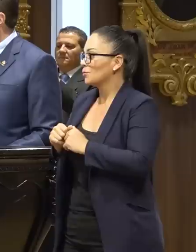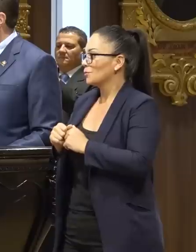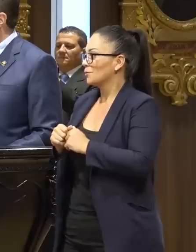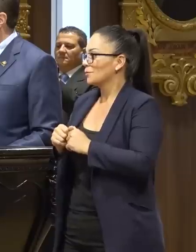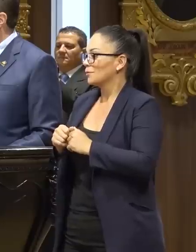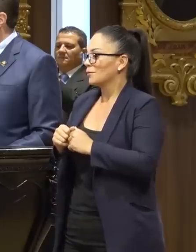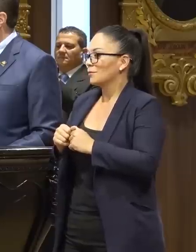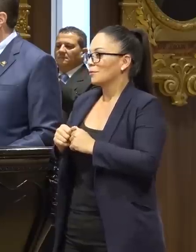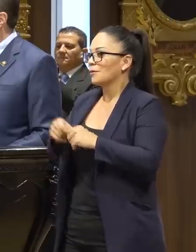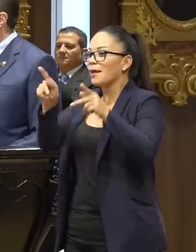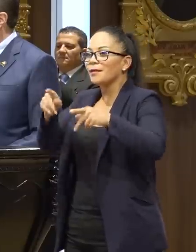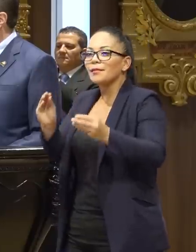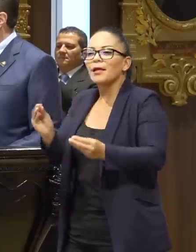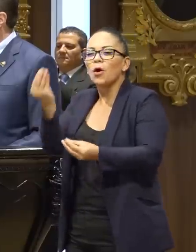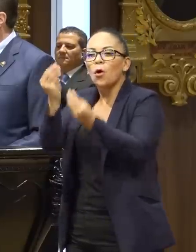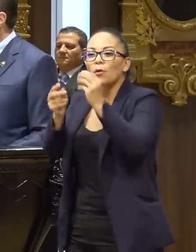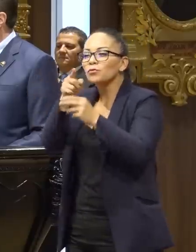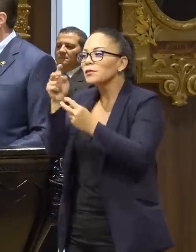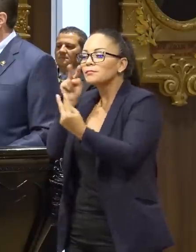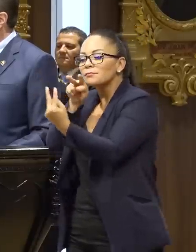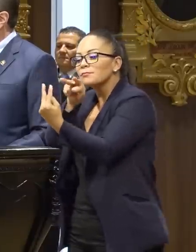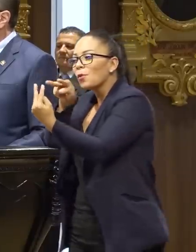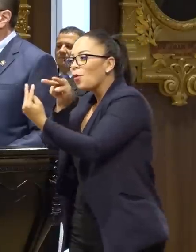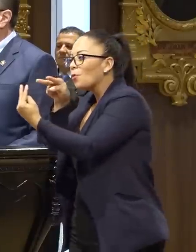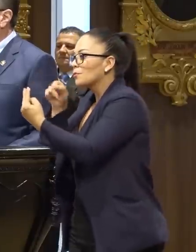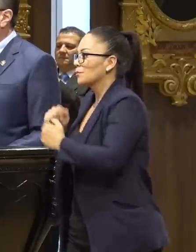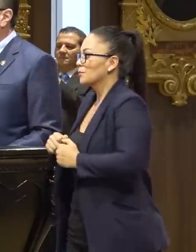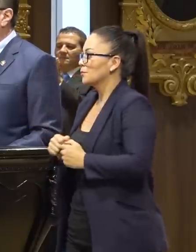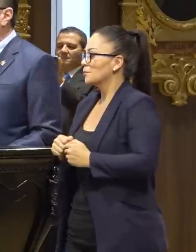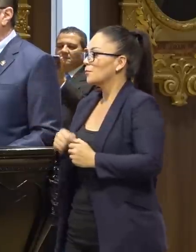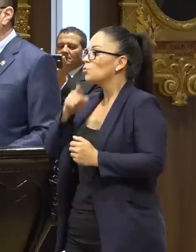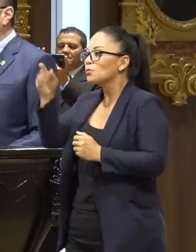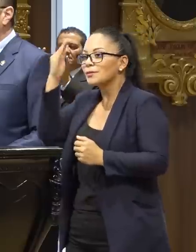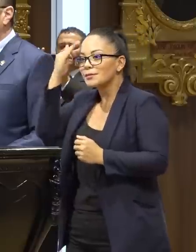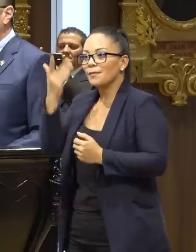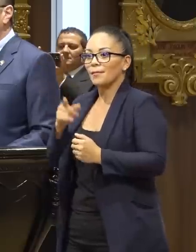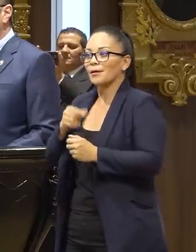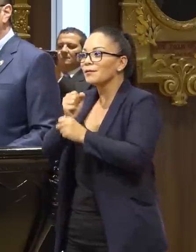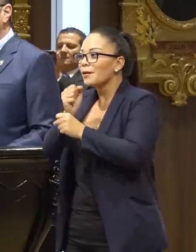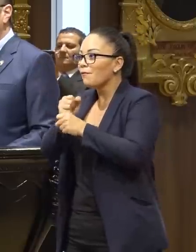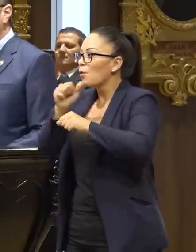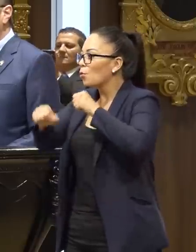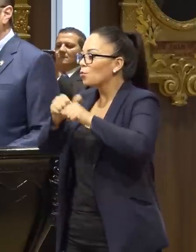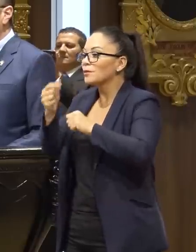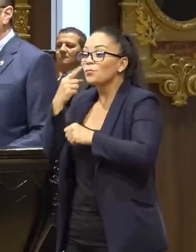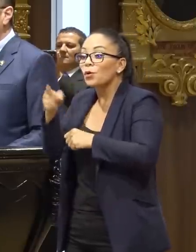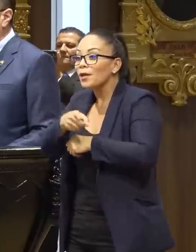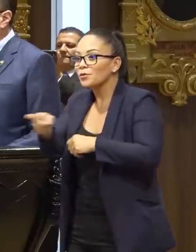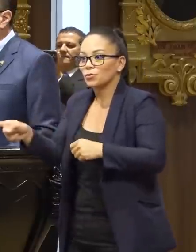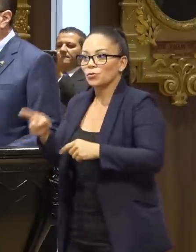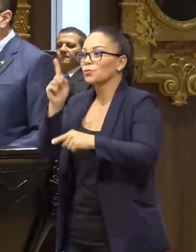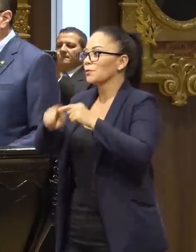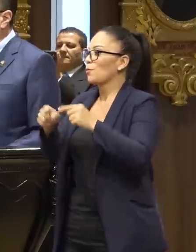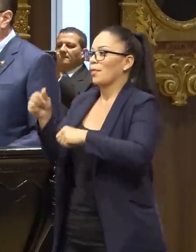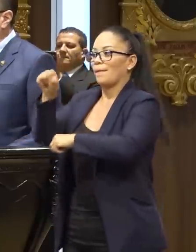a quienes ustedes amen a los ojos, y sepan que es por ellos que esta lucha no se puede